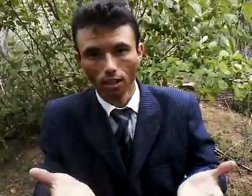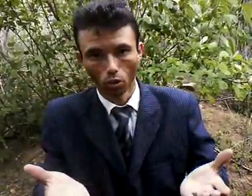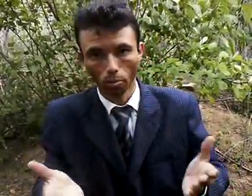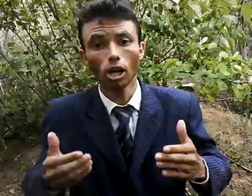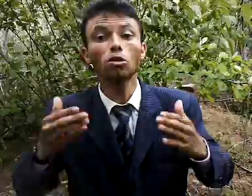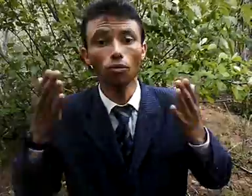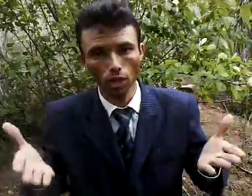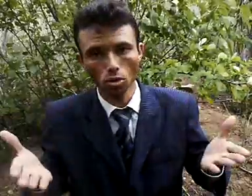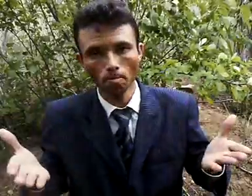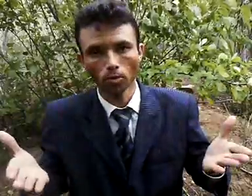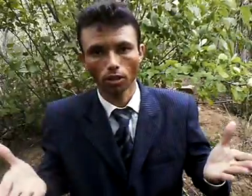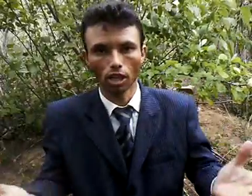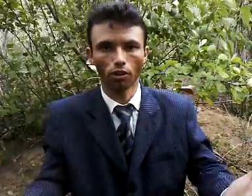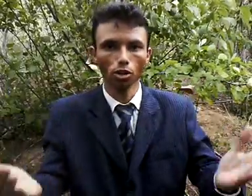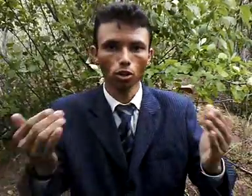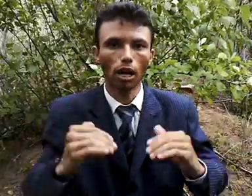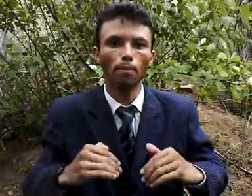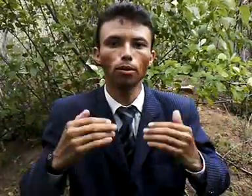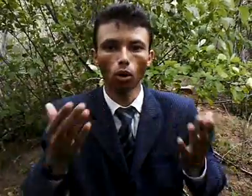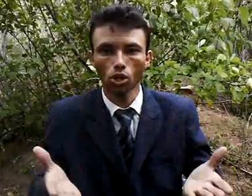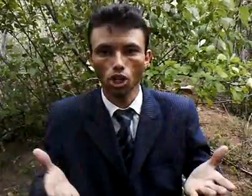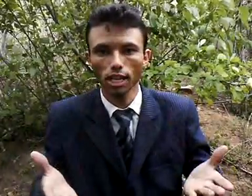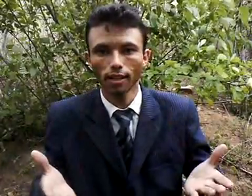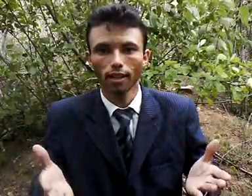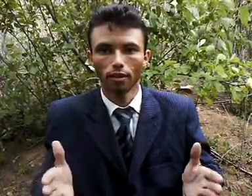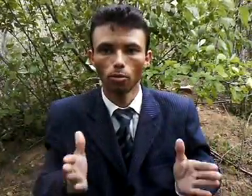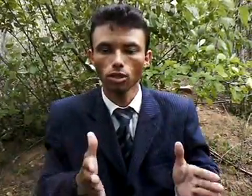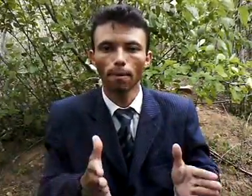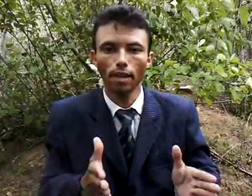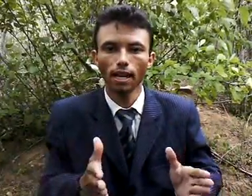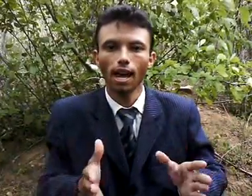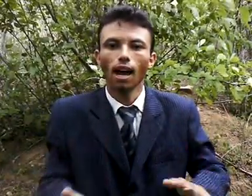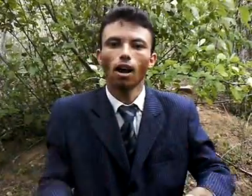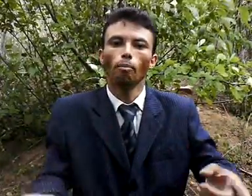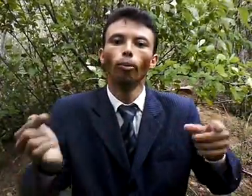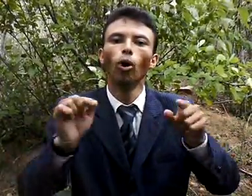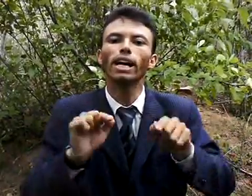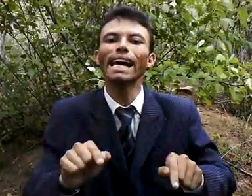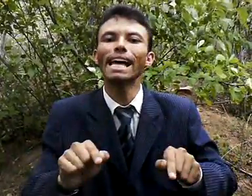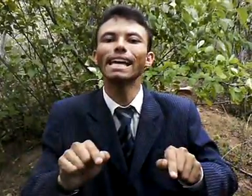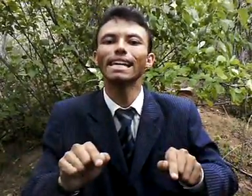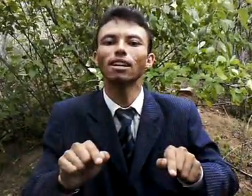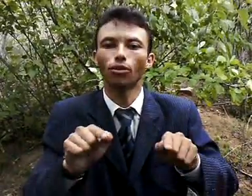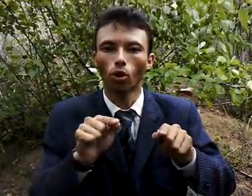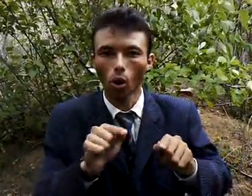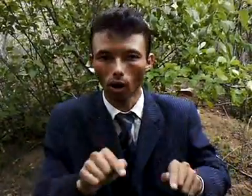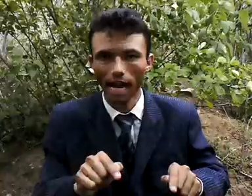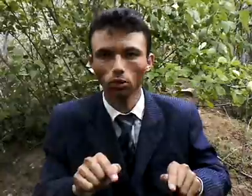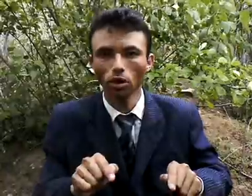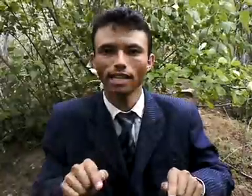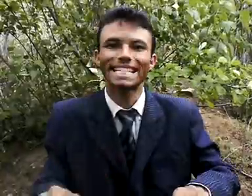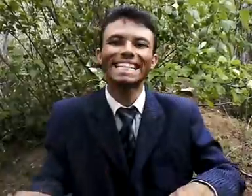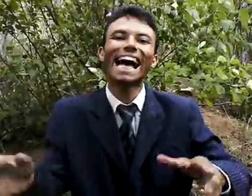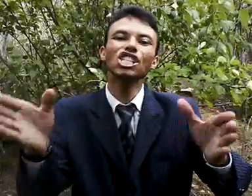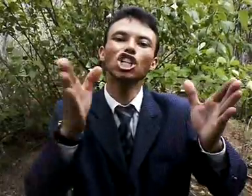no próximo vídeo, que vamos estudar bibliologia, vamos saber por que foi colocado 7